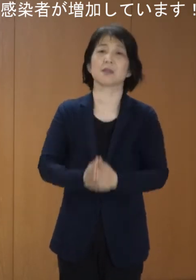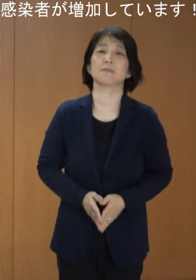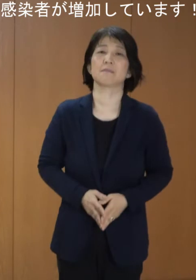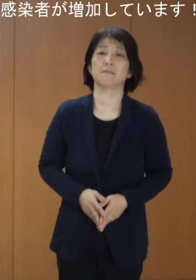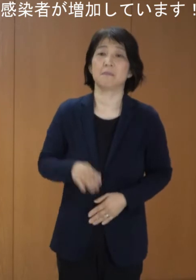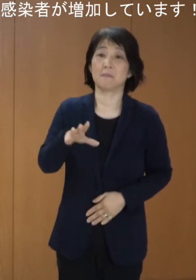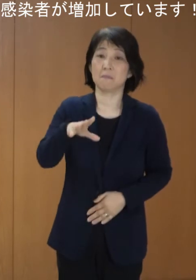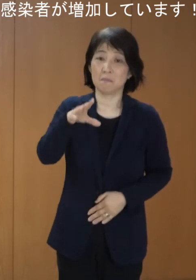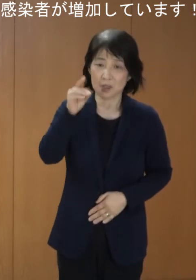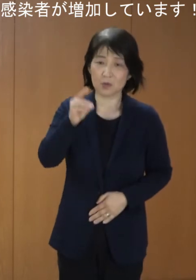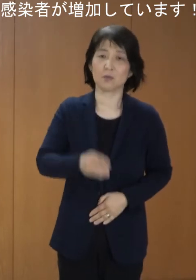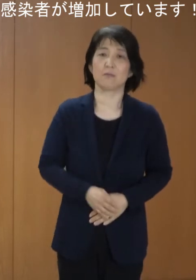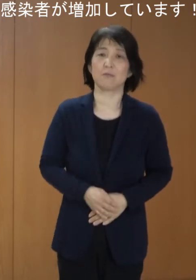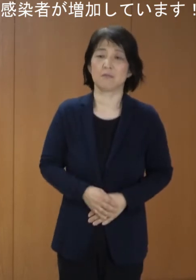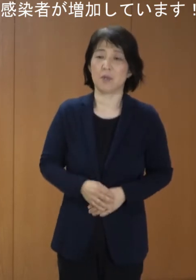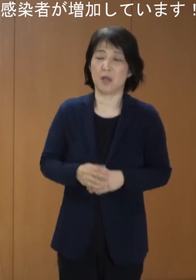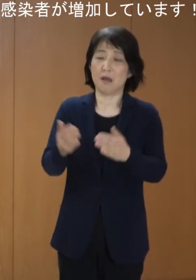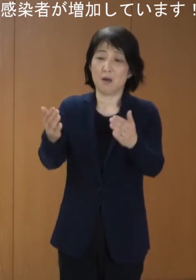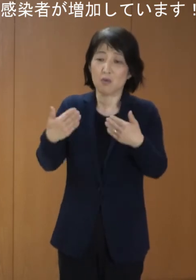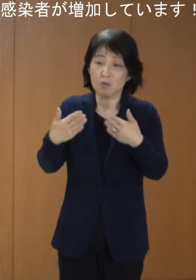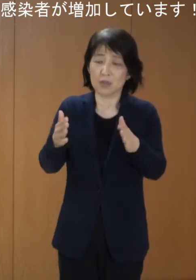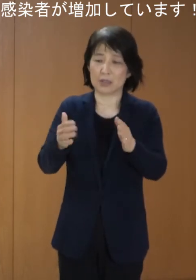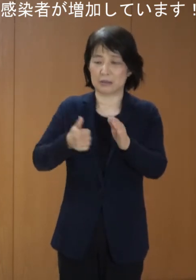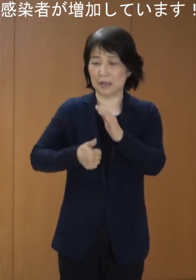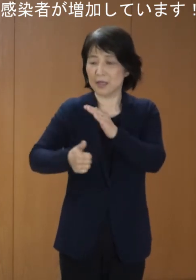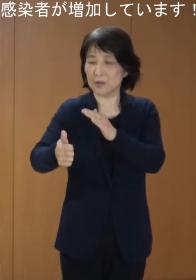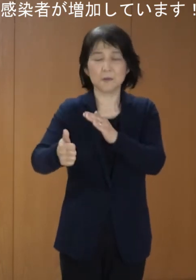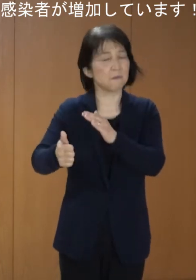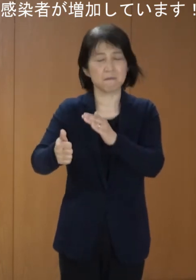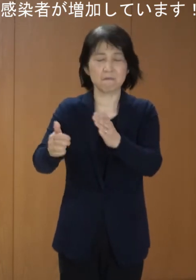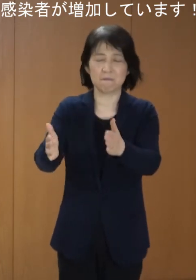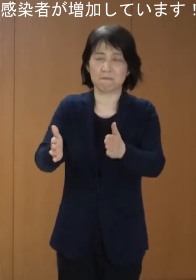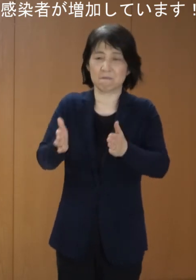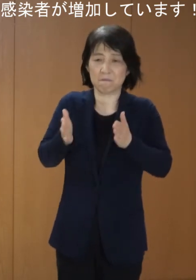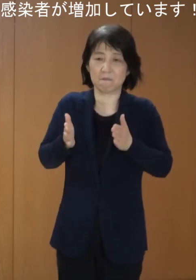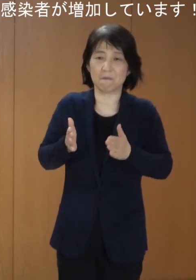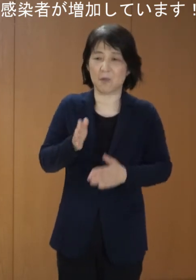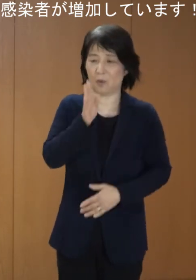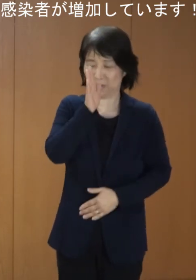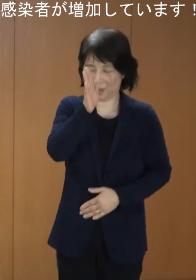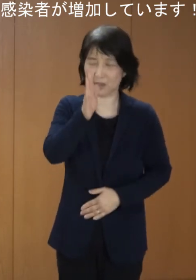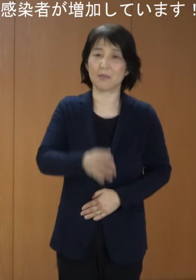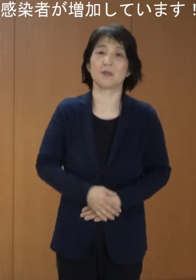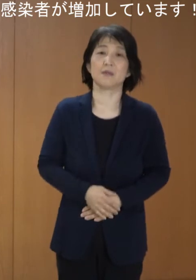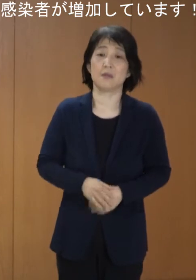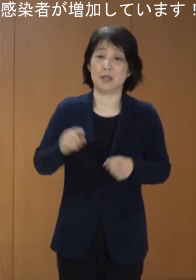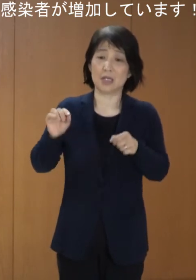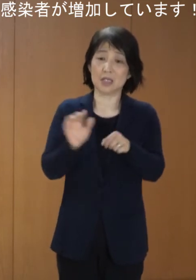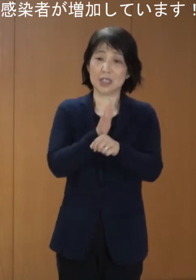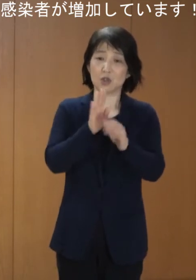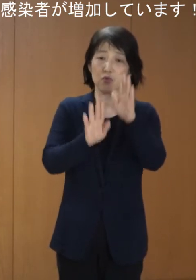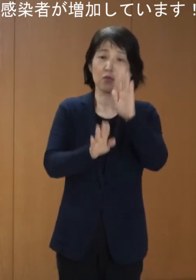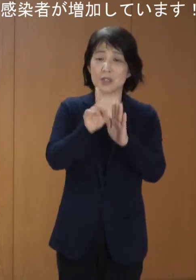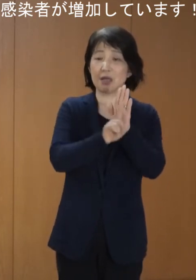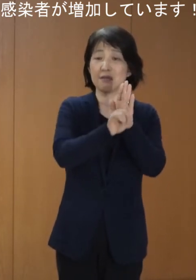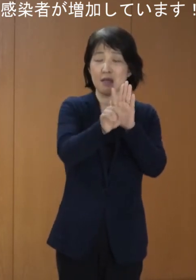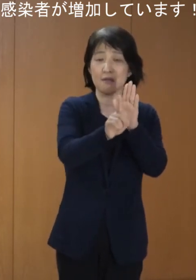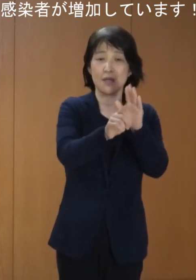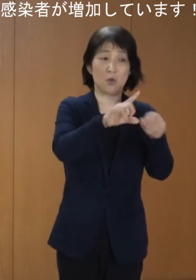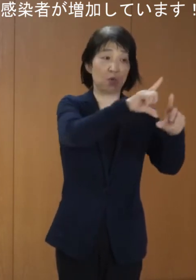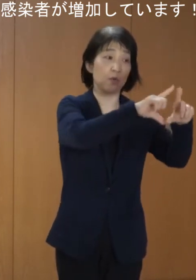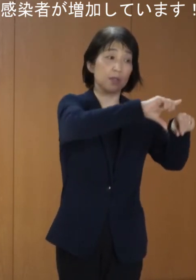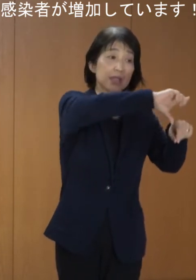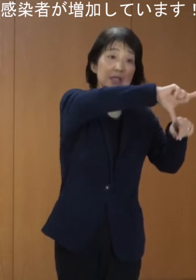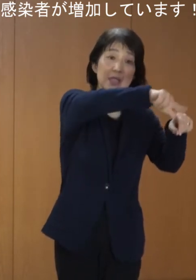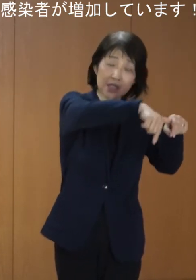ず日中も含めた不要不急の外出の自粛をお願いします。緊急事態宣言対象地域をは